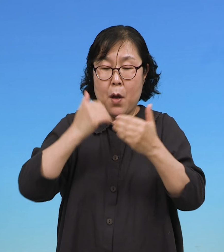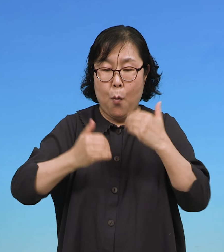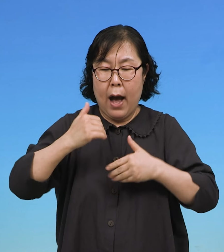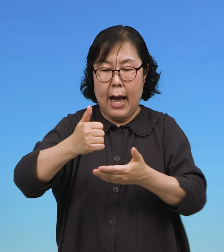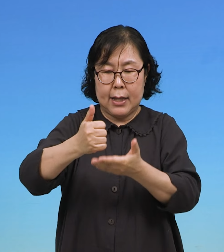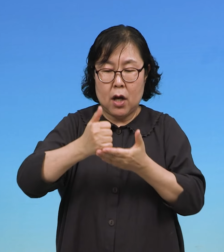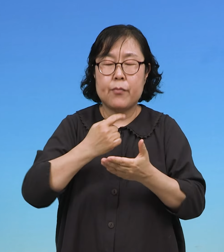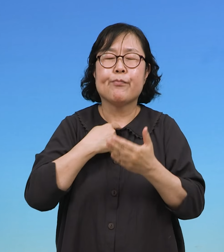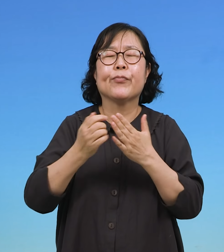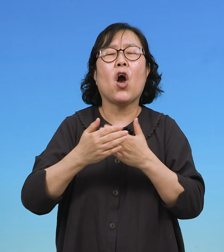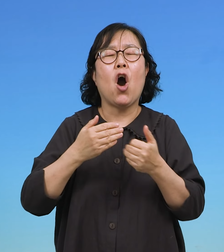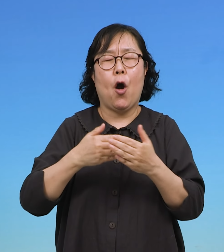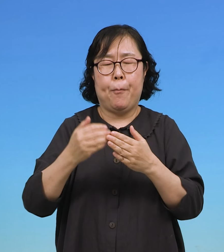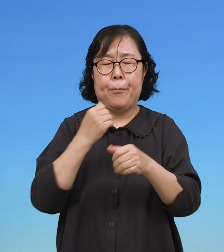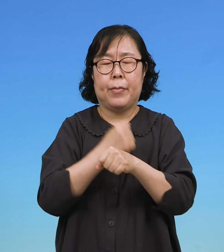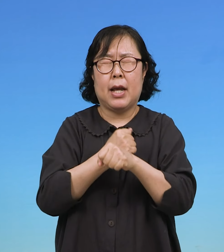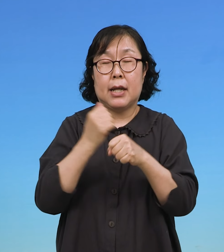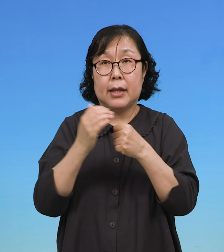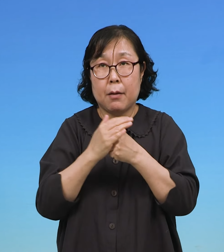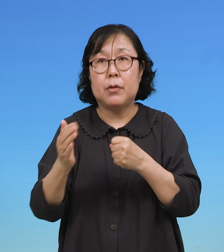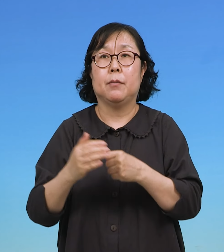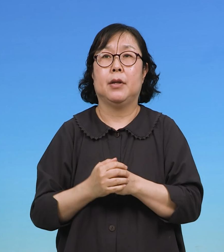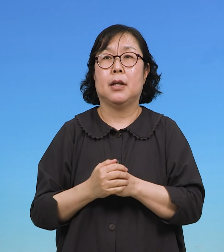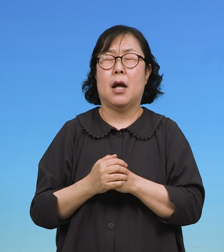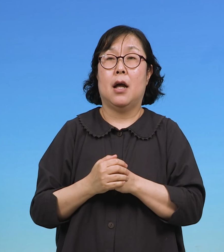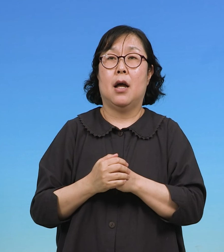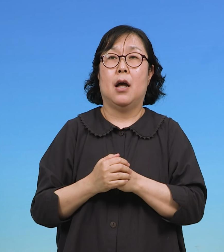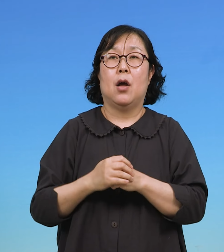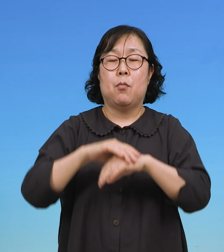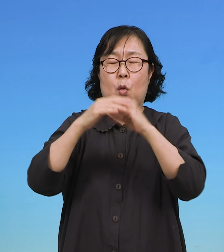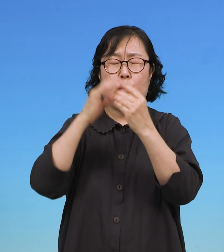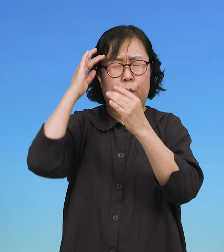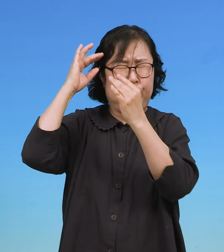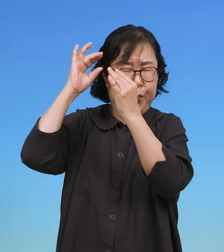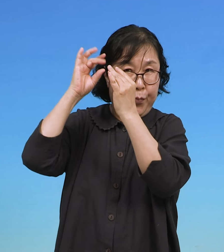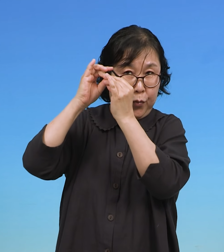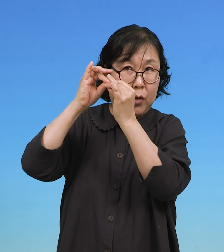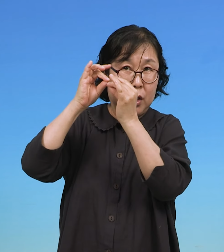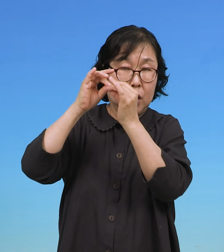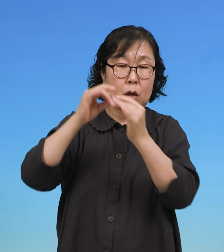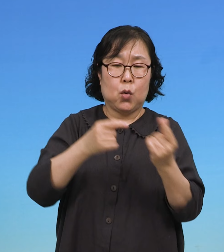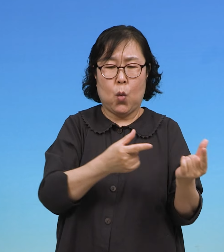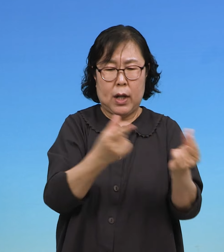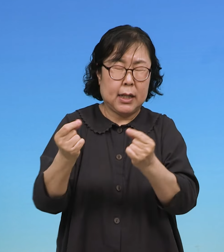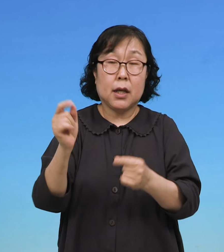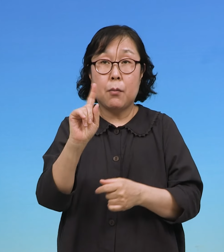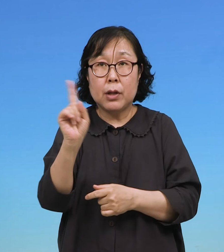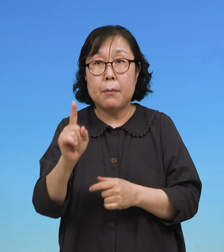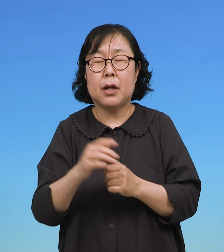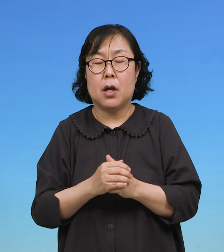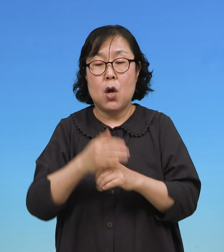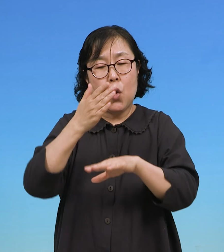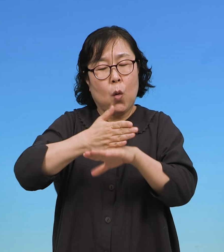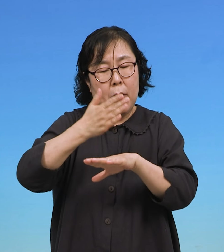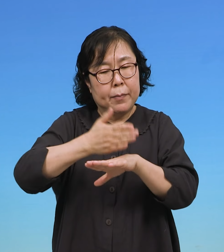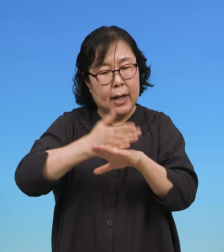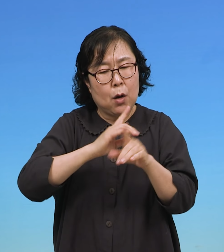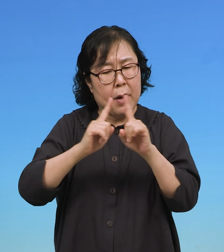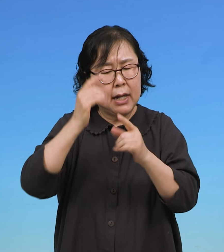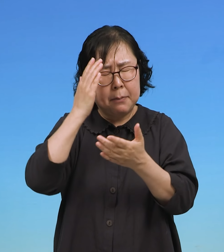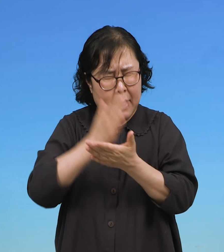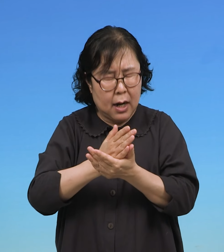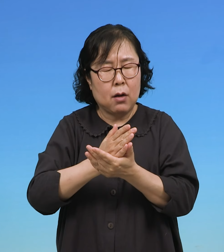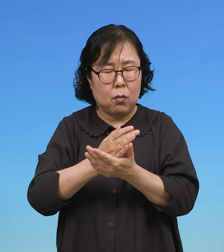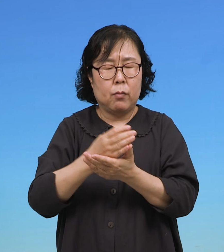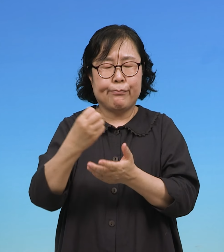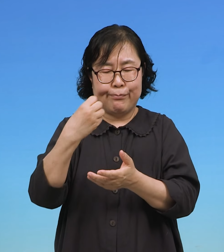분. 그래서 이런 분들 100% 공통점이 이름 얘기하지 말라는 거예요. 그리고 자꾸 고맙다 그러면 그런 얘기